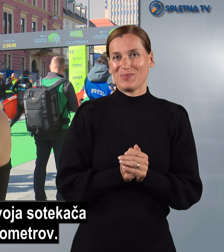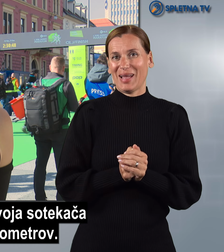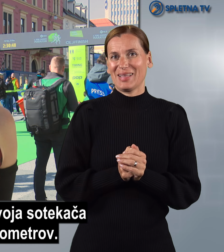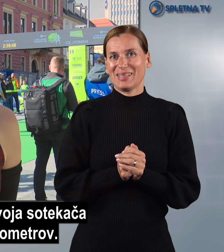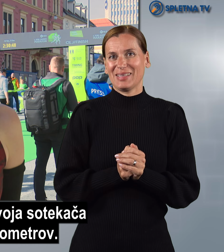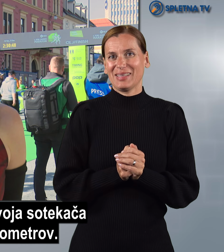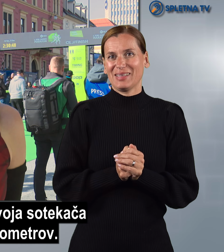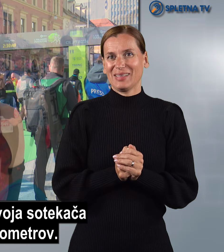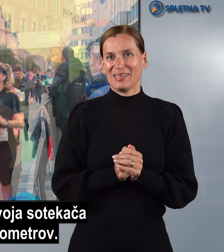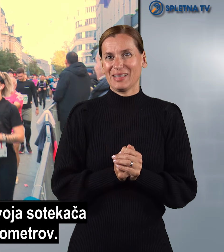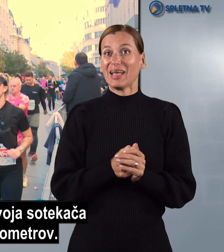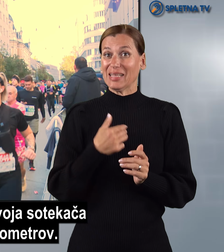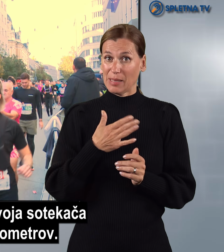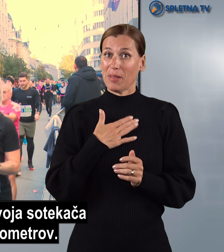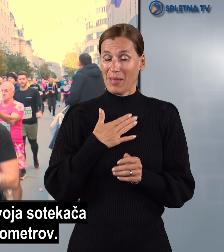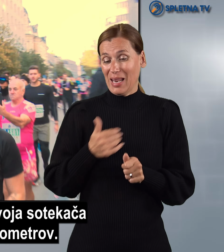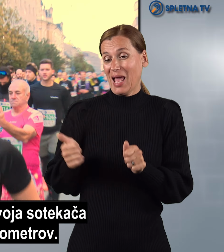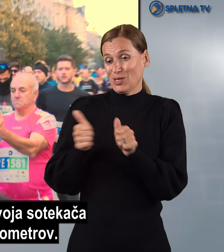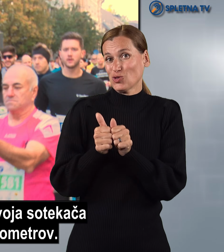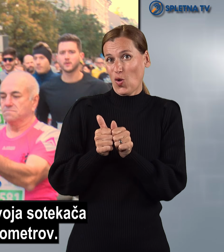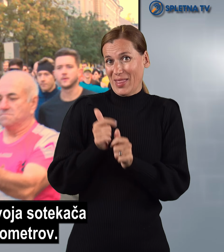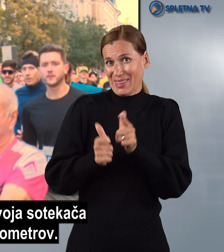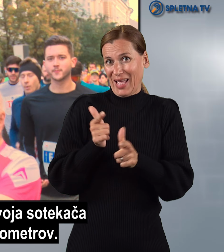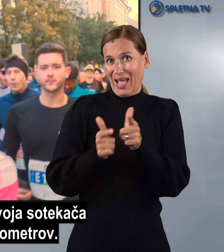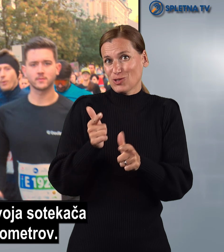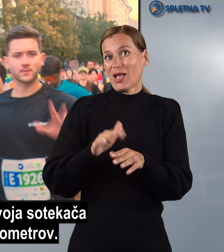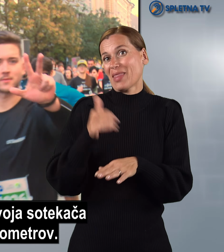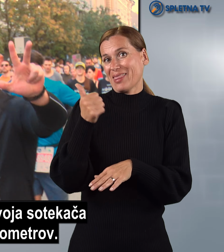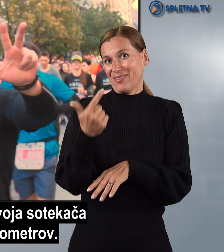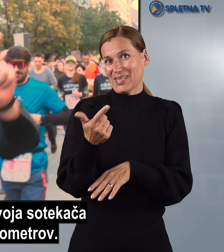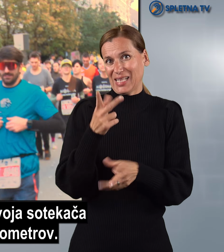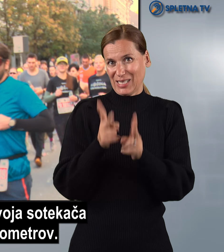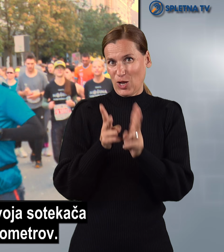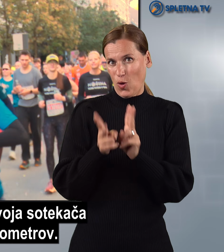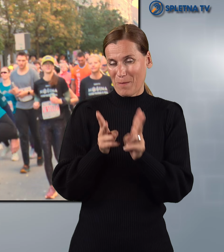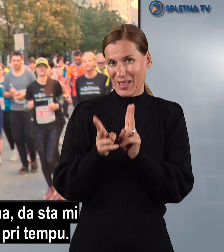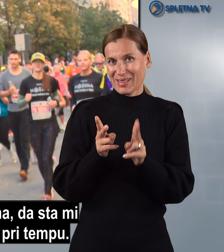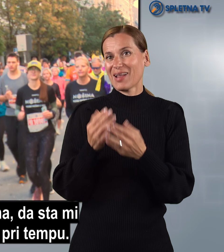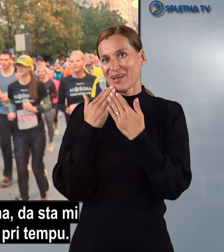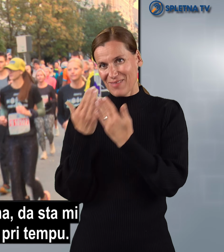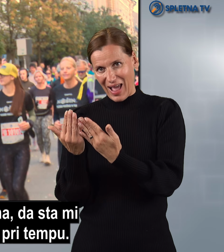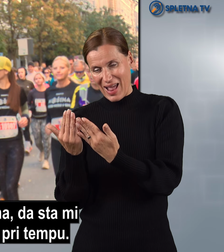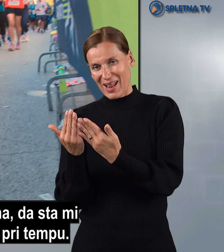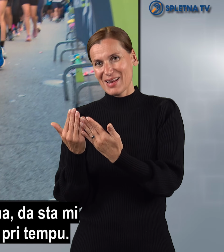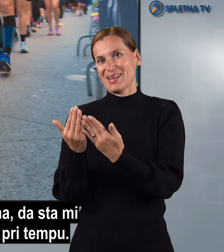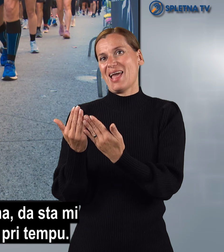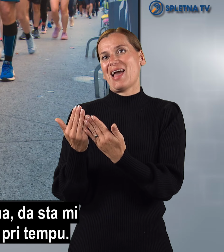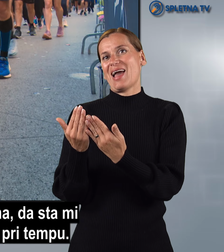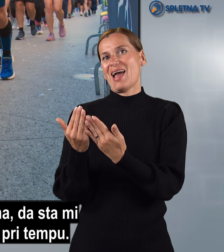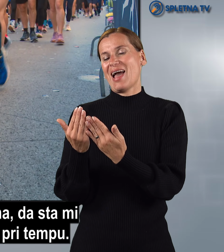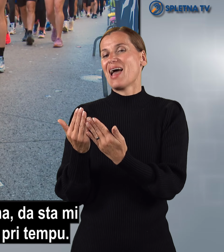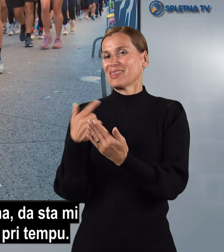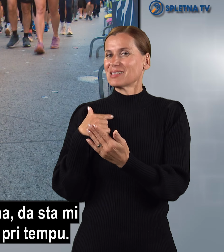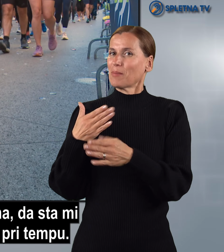imela svoja sotekača na 21 km. Hvala njima, da sta mi pomagala